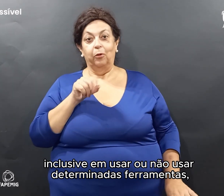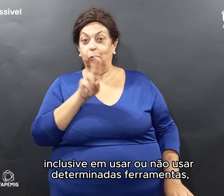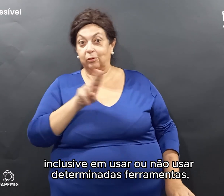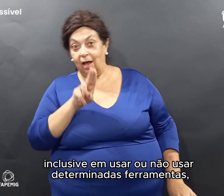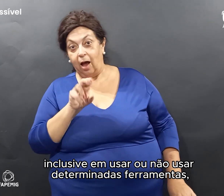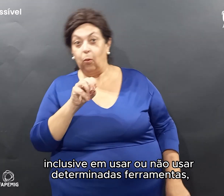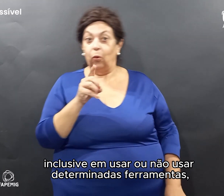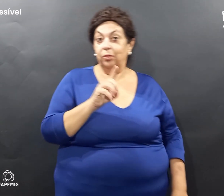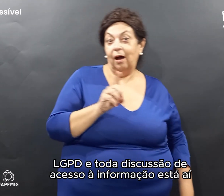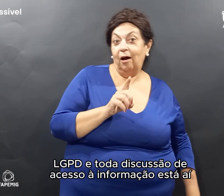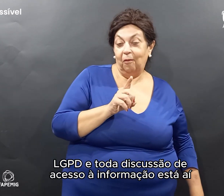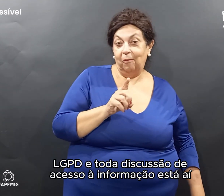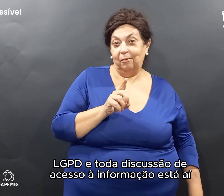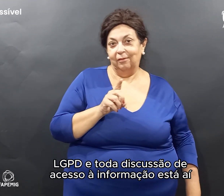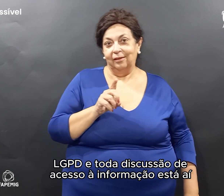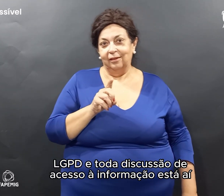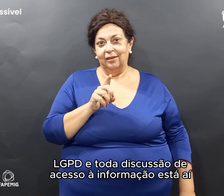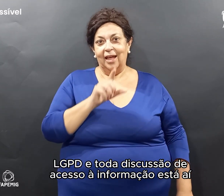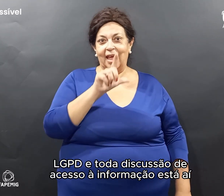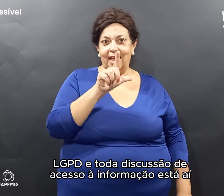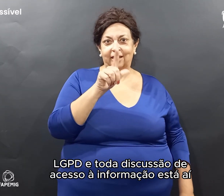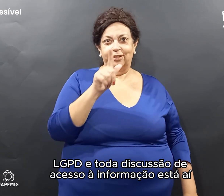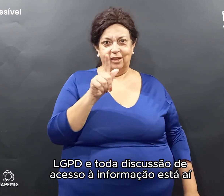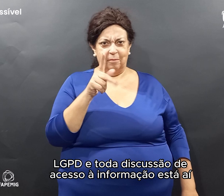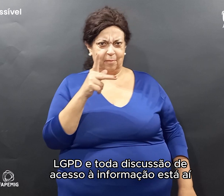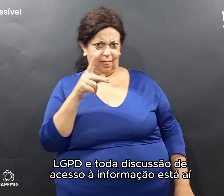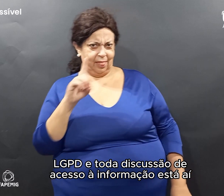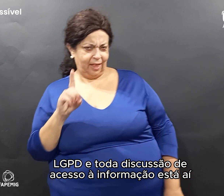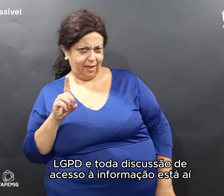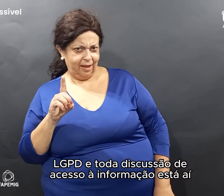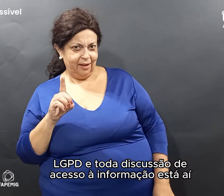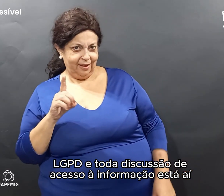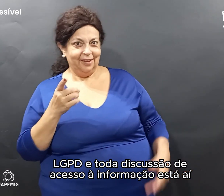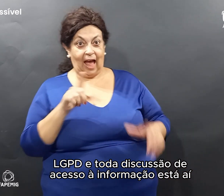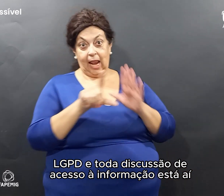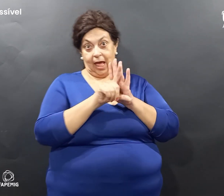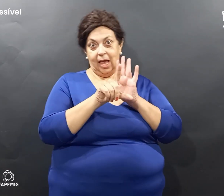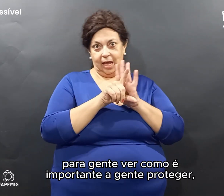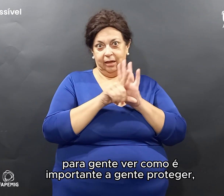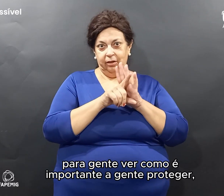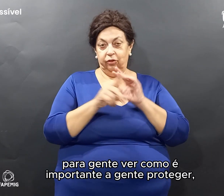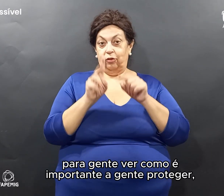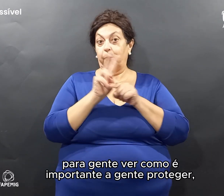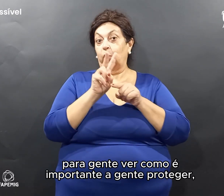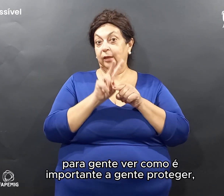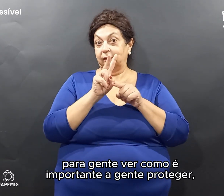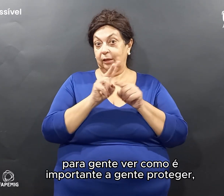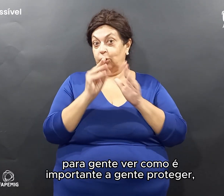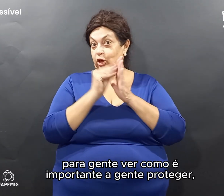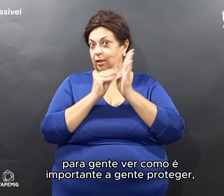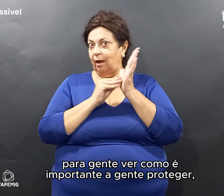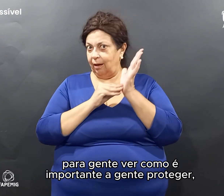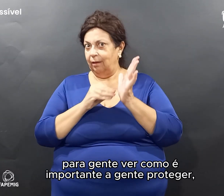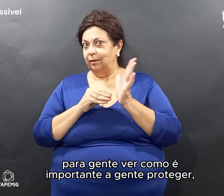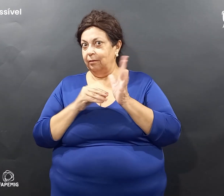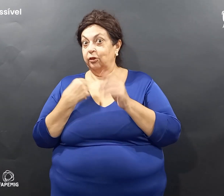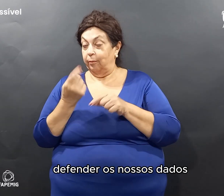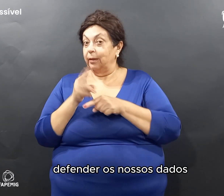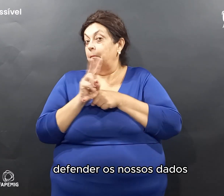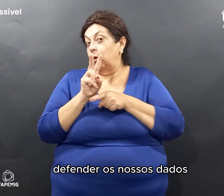determinadas ferramentas. LGPD e toda a discussão, né, de acesso à informação está aí para a gente ver como é importante a gente proteger, defender os